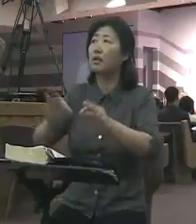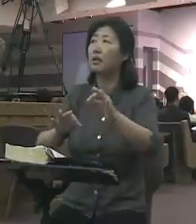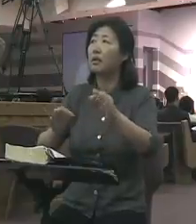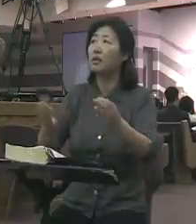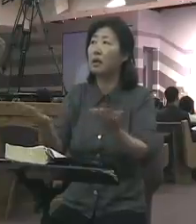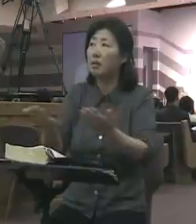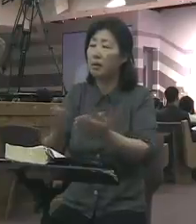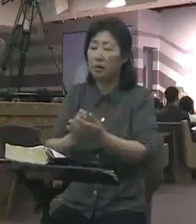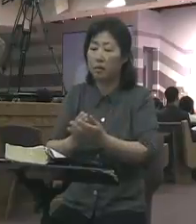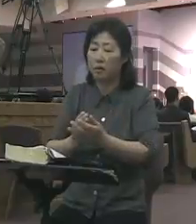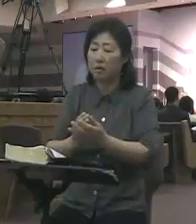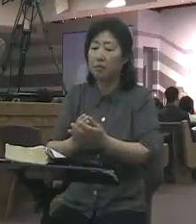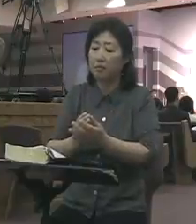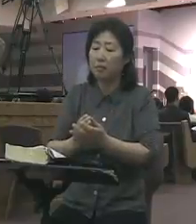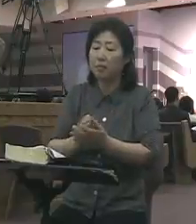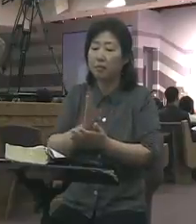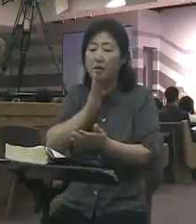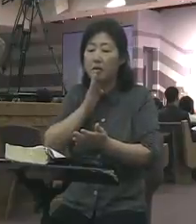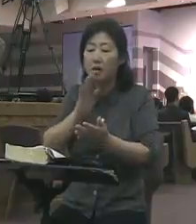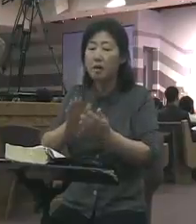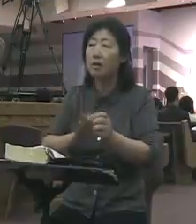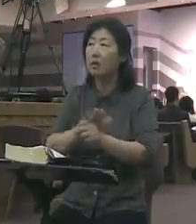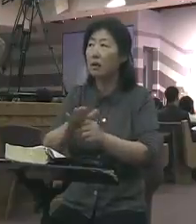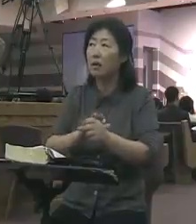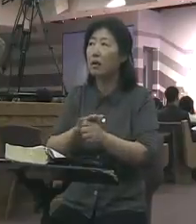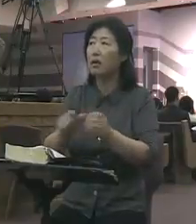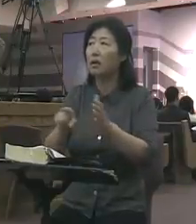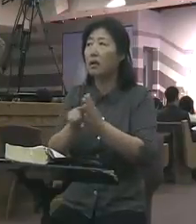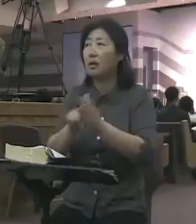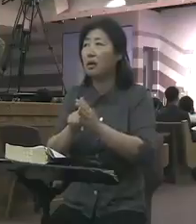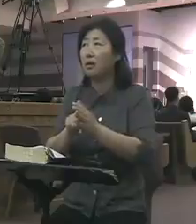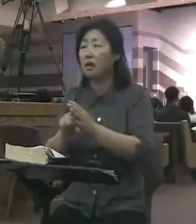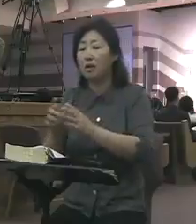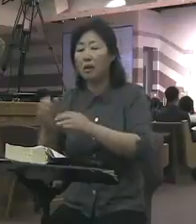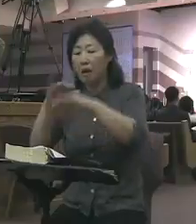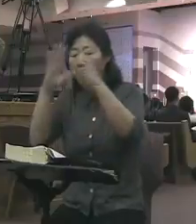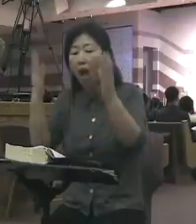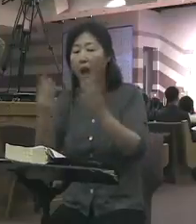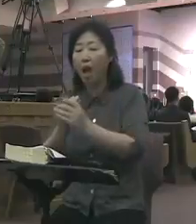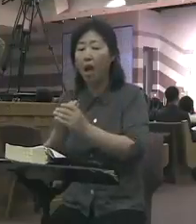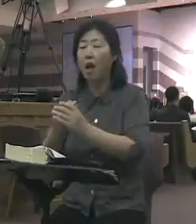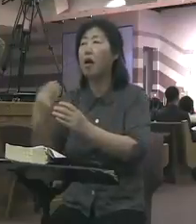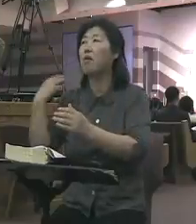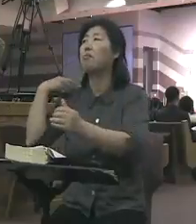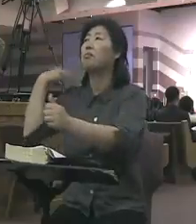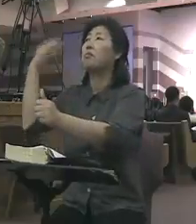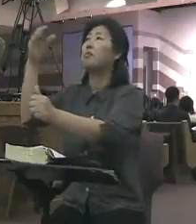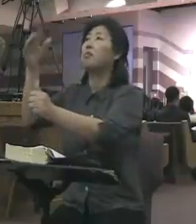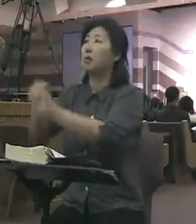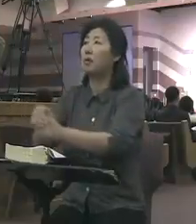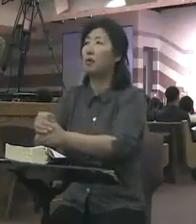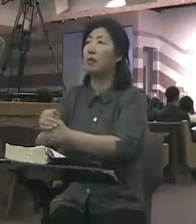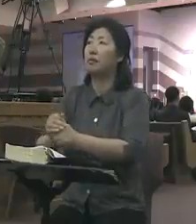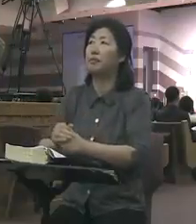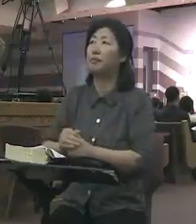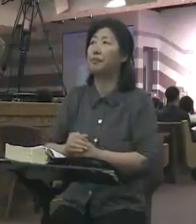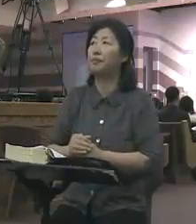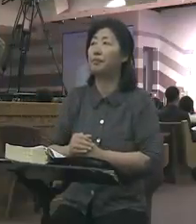사랑하고 의지할 수 있는 형제이기 때문에 아무 생각 없이 다 맡겼어요. 근데 그때가 언제였냐 하면은 이 미국의